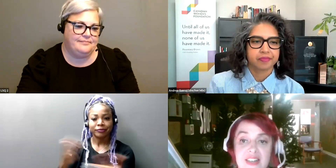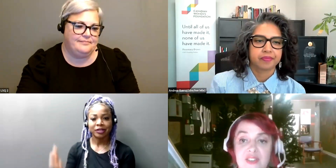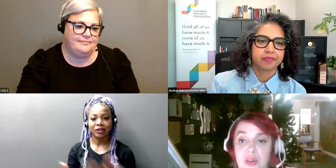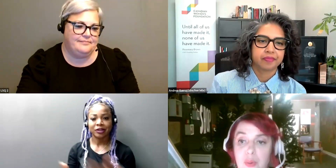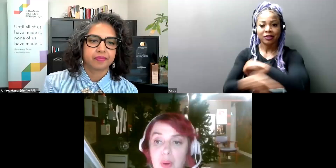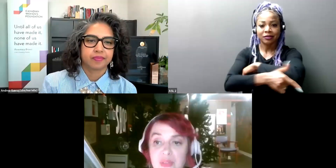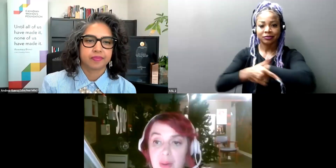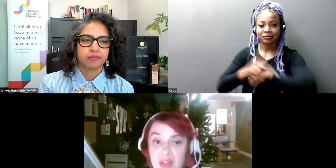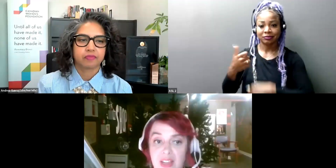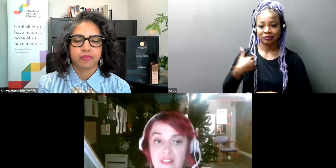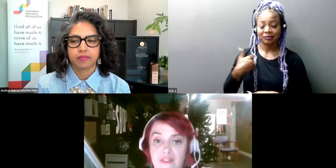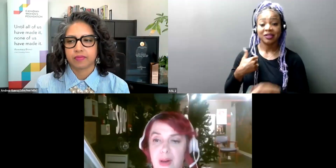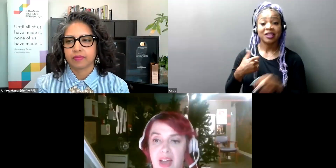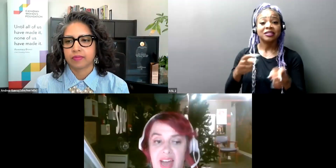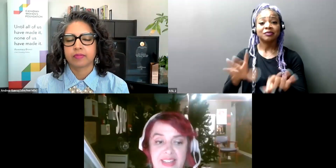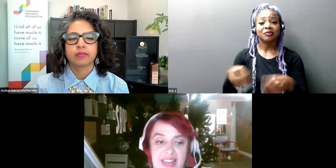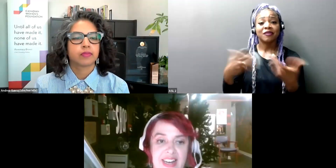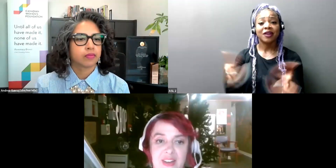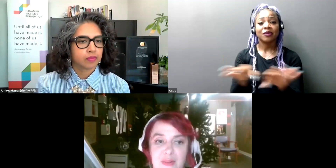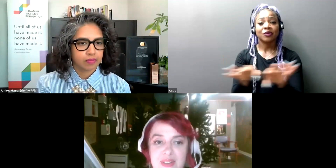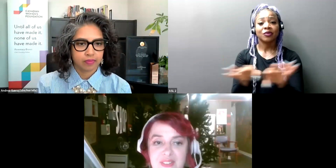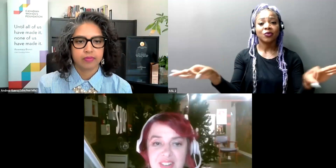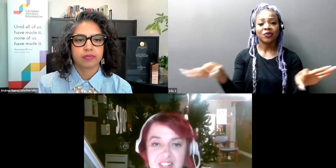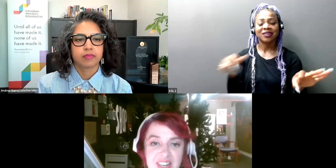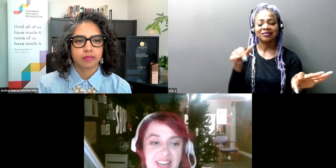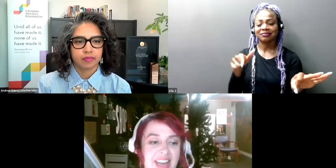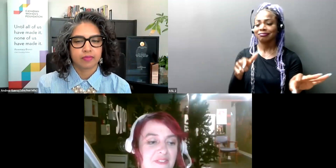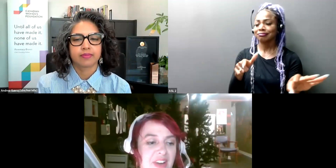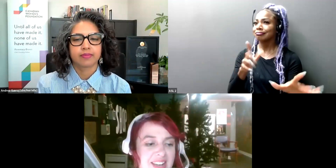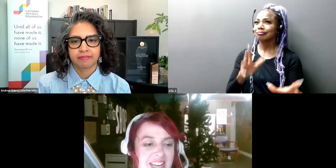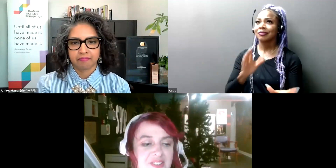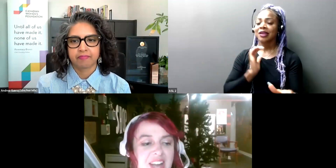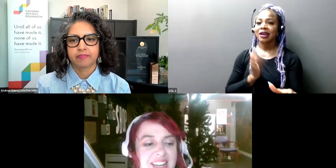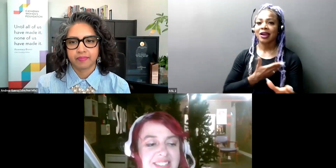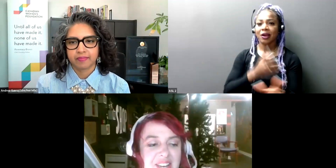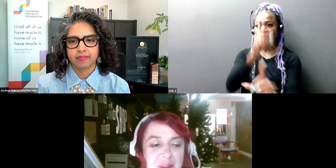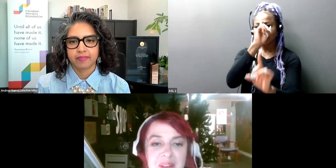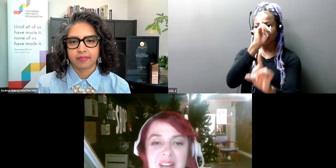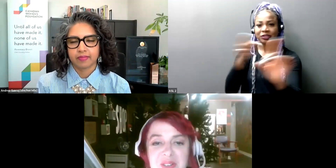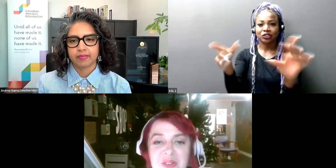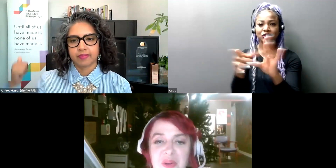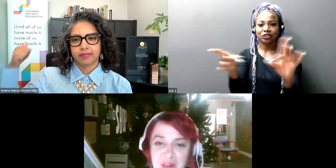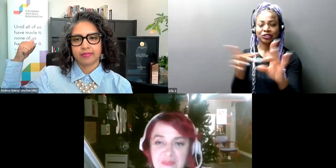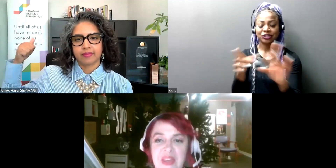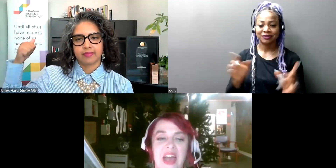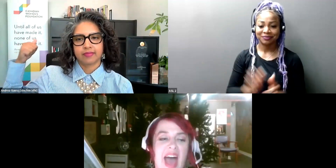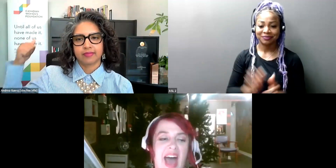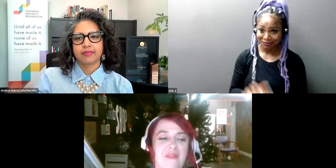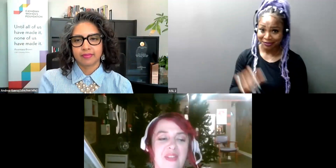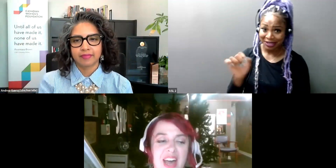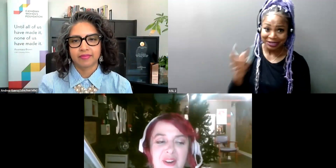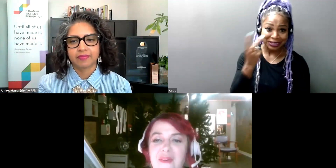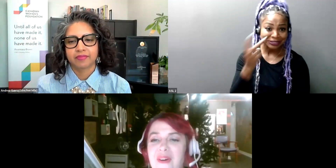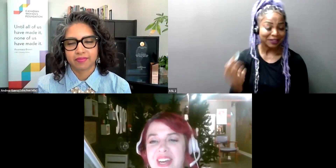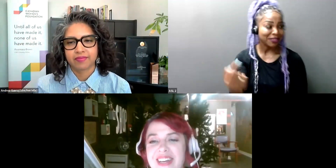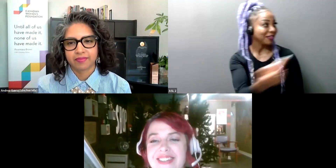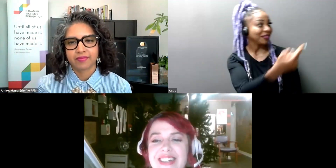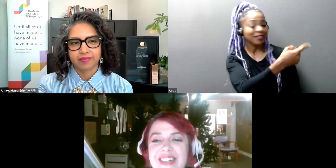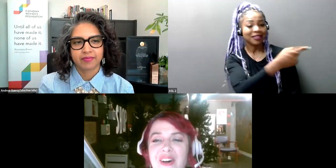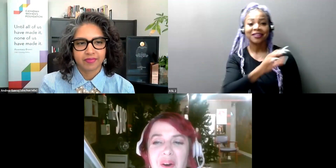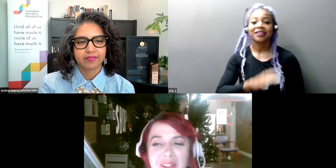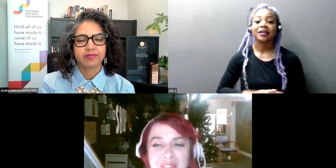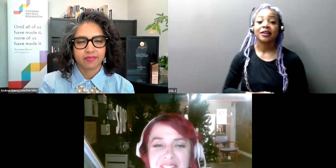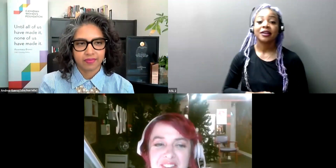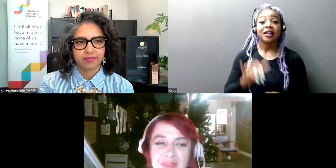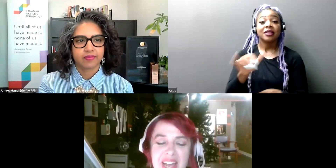membre législative au Canada. Et elle nous a donné une citation qui représente réellement nos valeurs